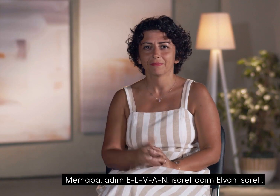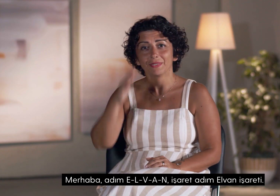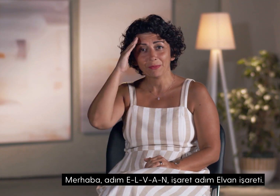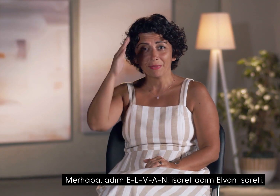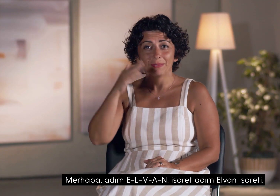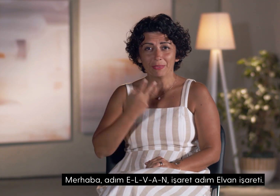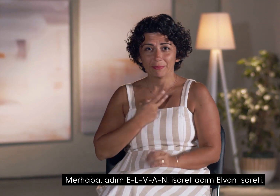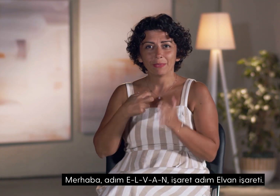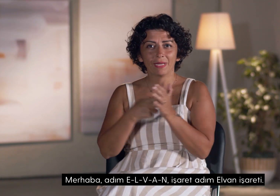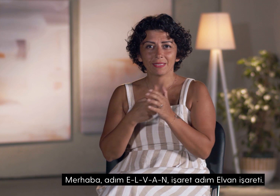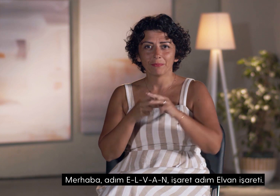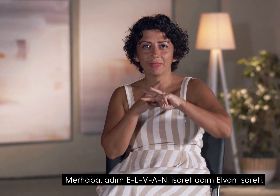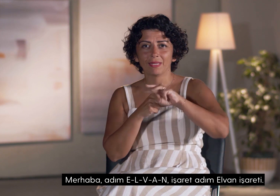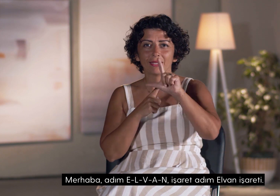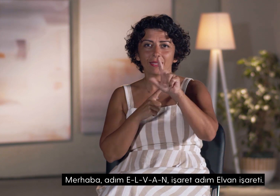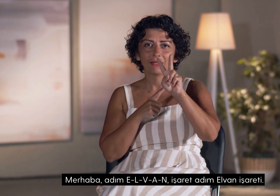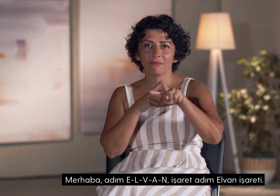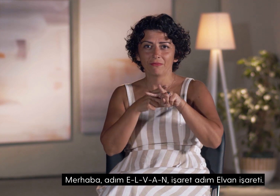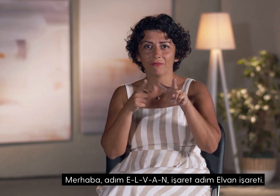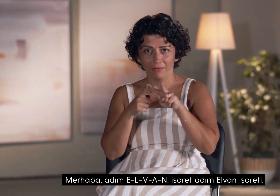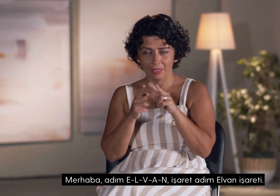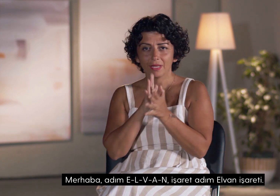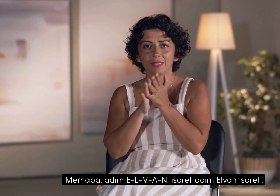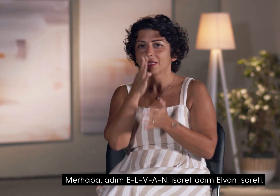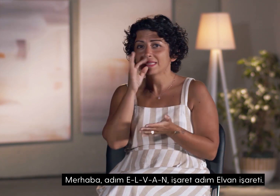Merhaba, adım Elvan. İşaret adım Elvan işareti.